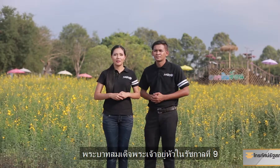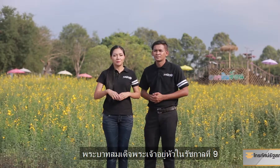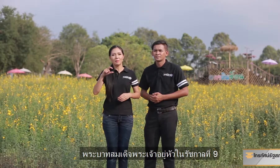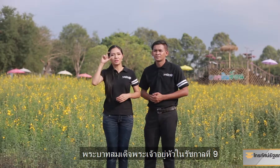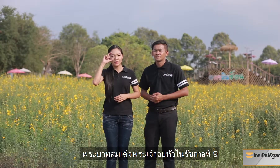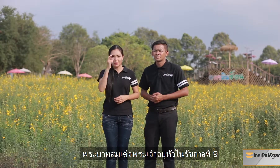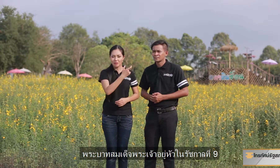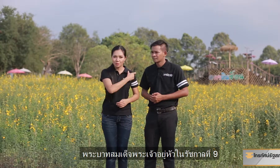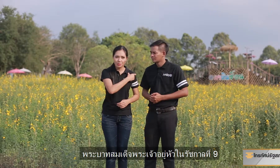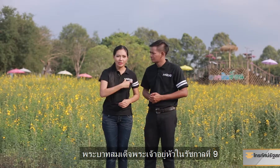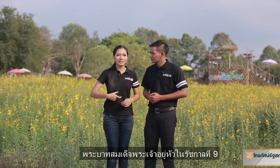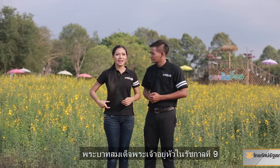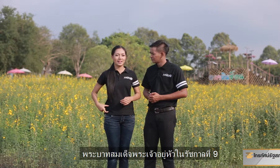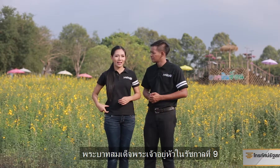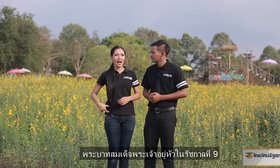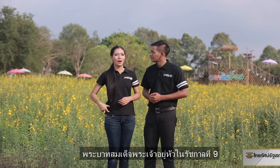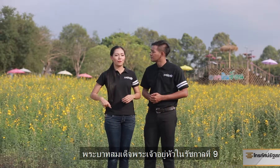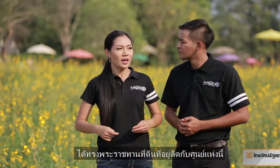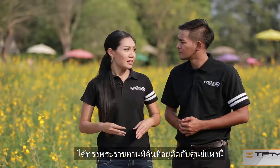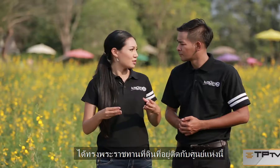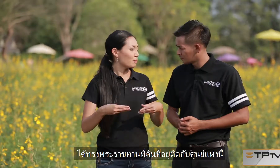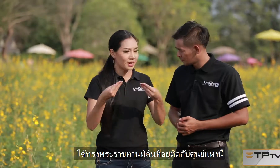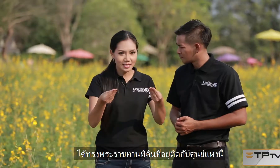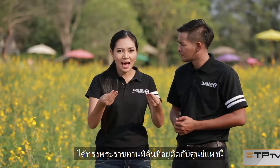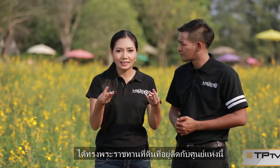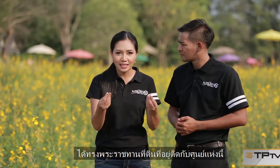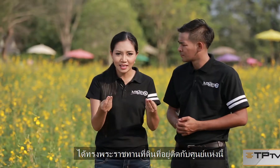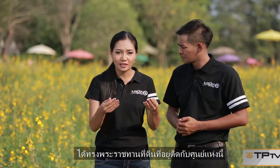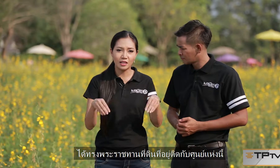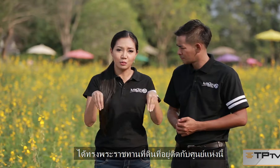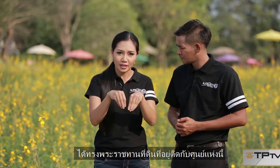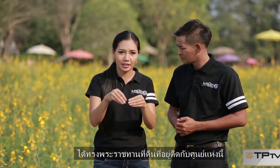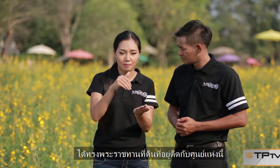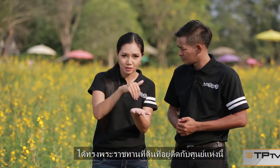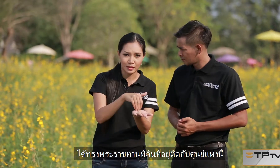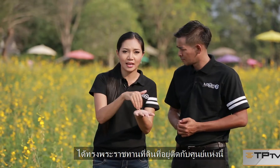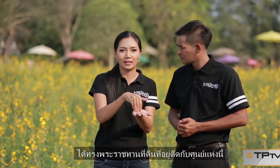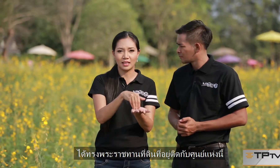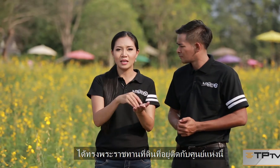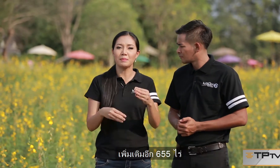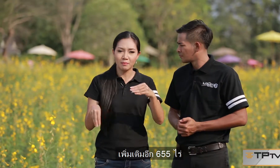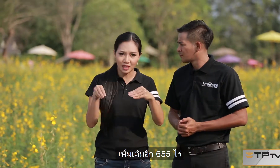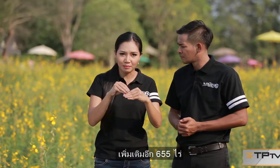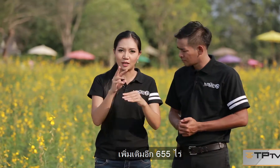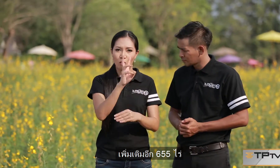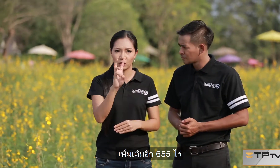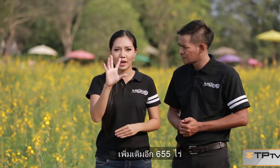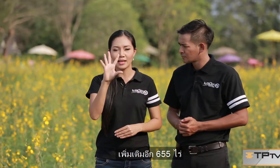พระบาทสมเด็จพระเจ้าอยู่หัวในรัชกาลที่9ได้ทรงพระราชทานที่ดินที่อยู่ติดกับศูนย์แห่งนี้เพิ่มเติมอีก